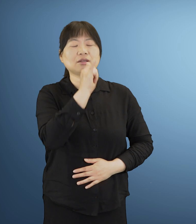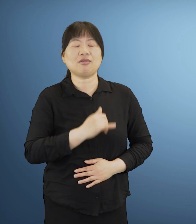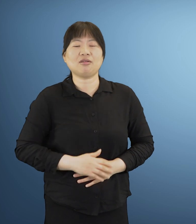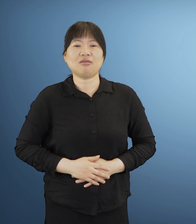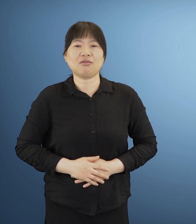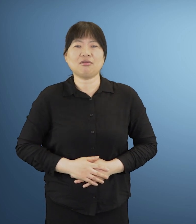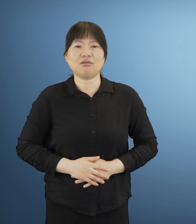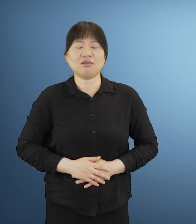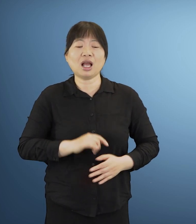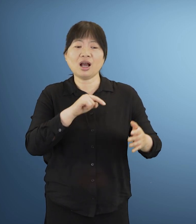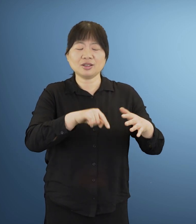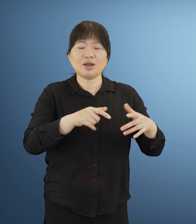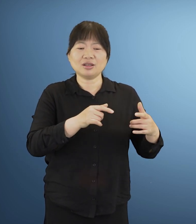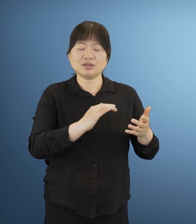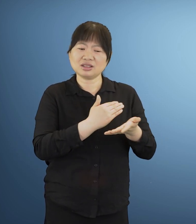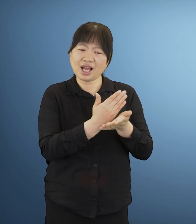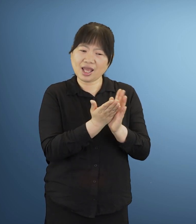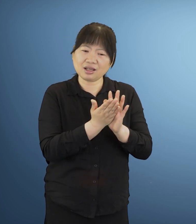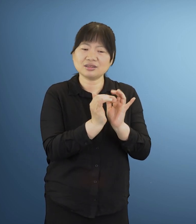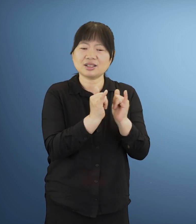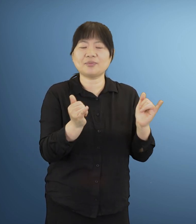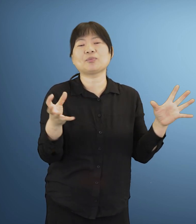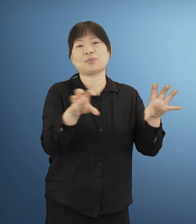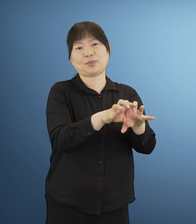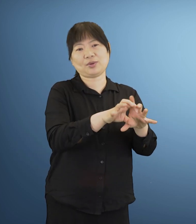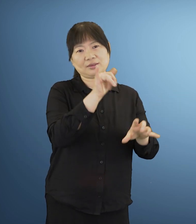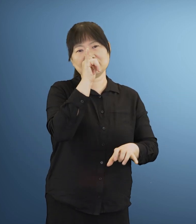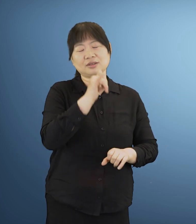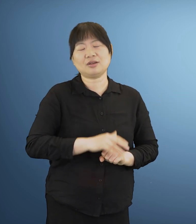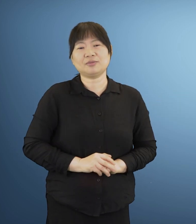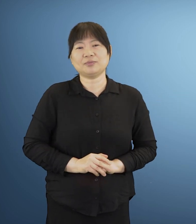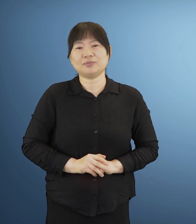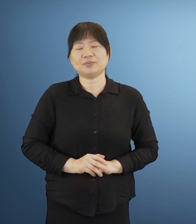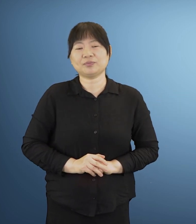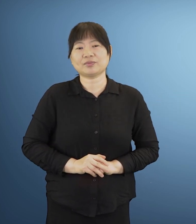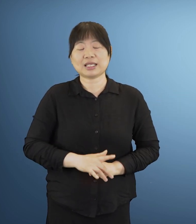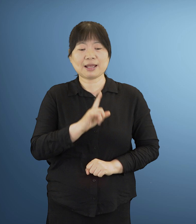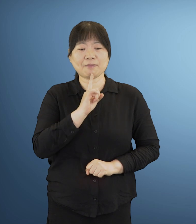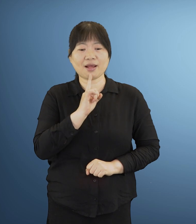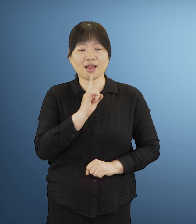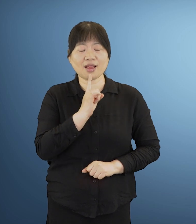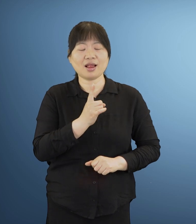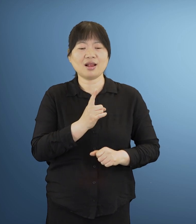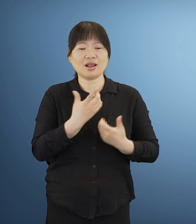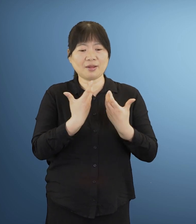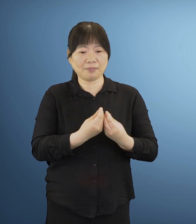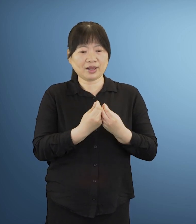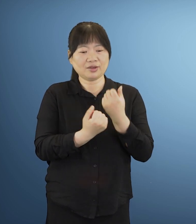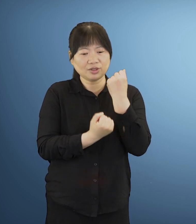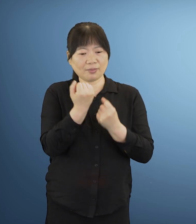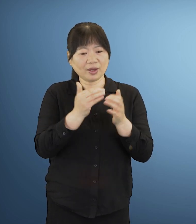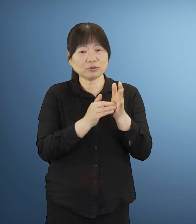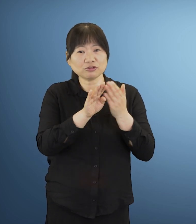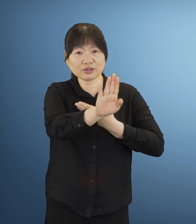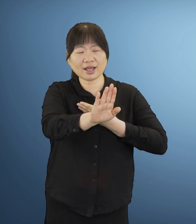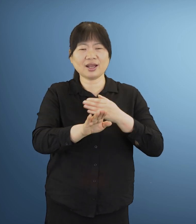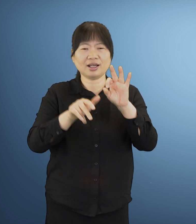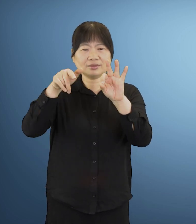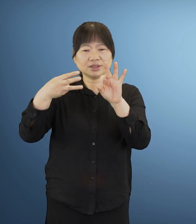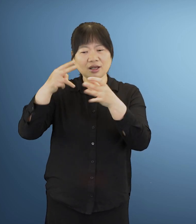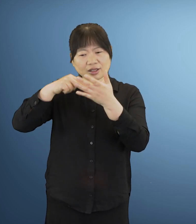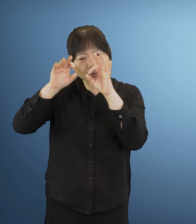있겠죠? 그런데 이 비유를 하고 나서 10절을 보니까